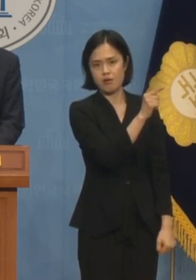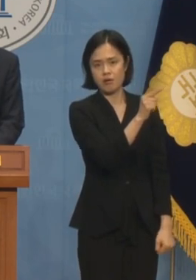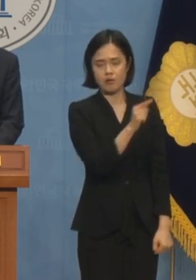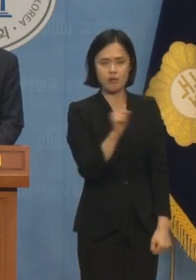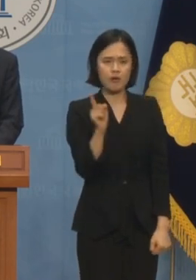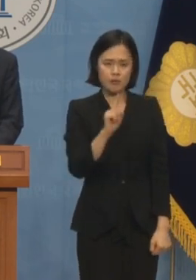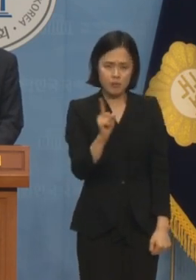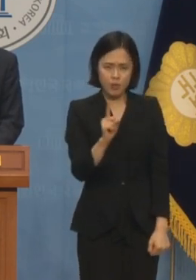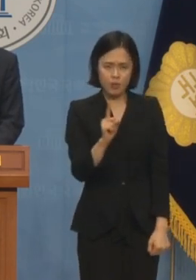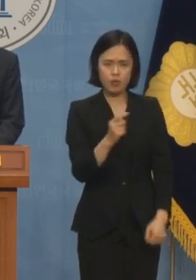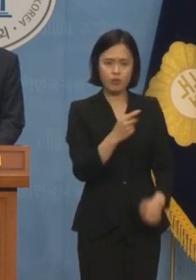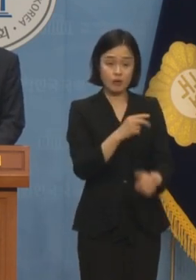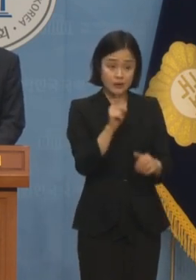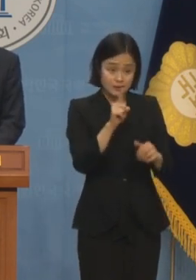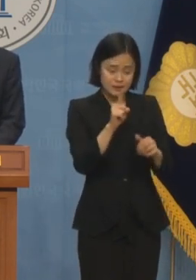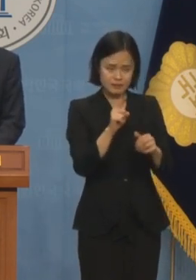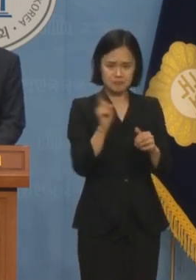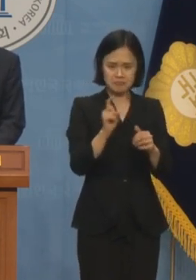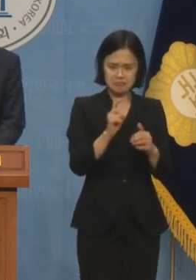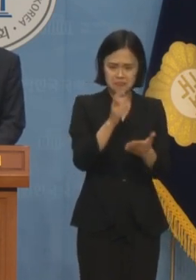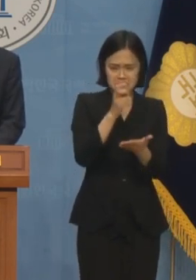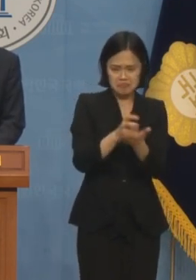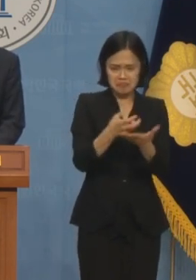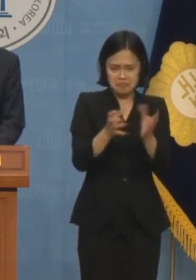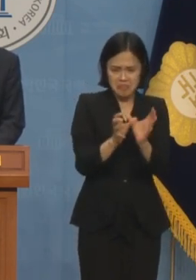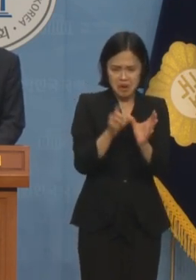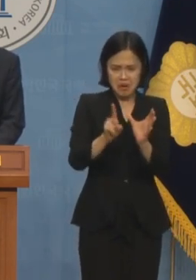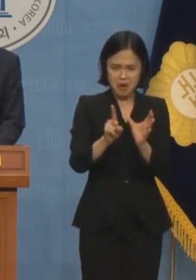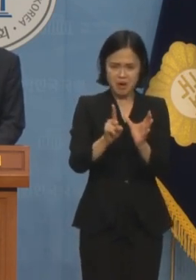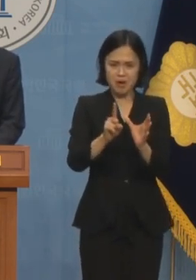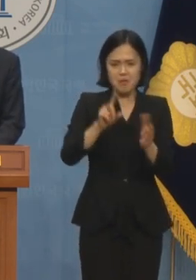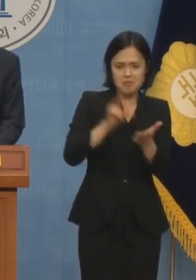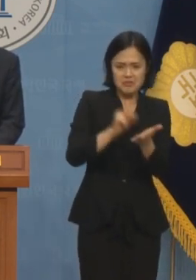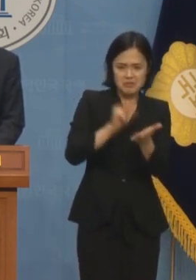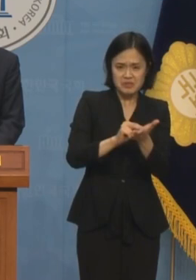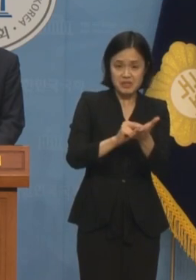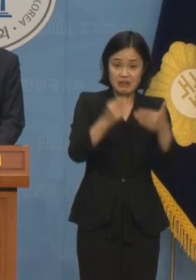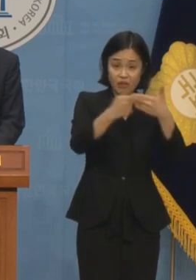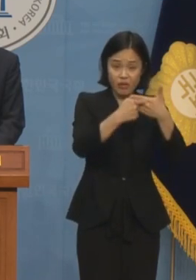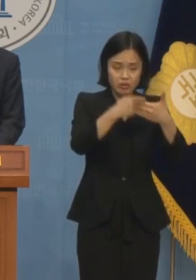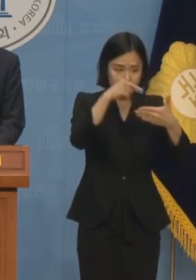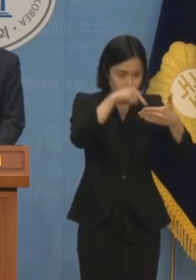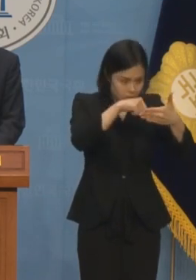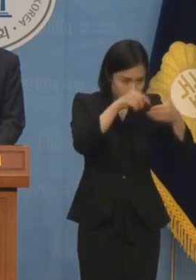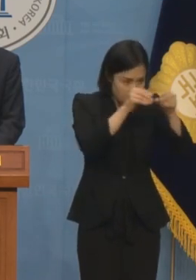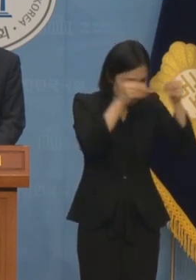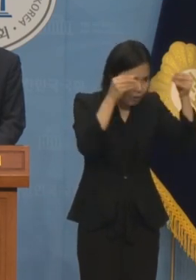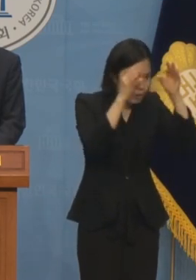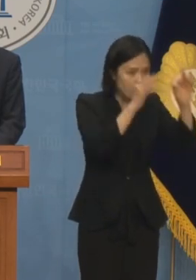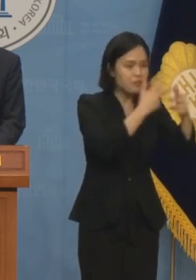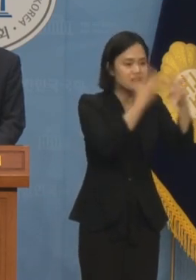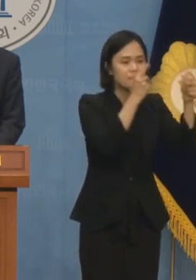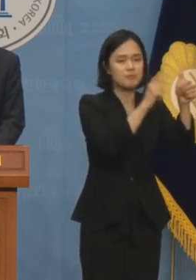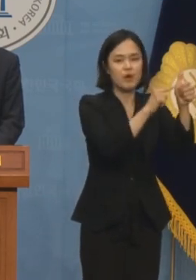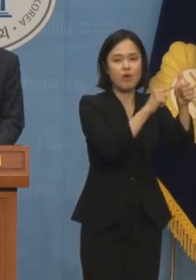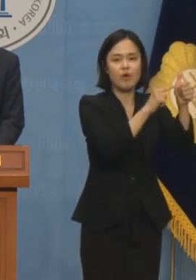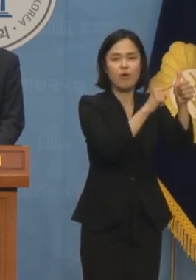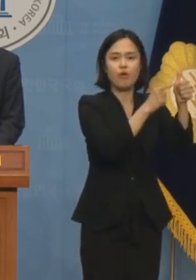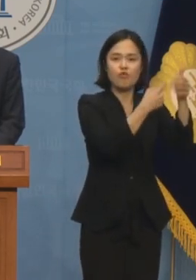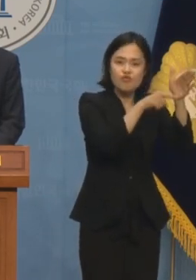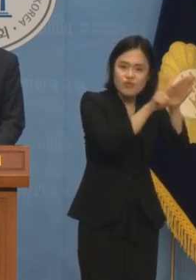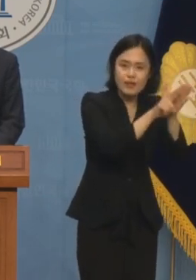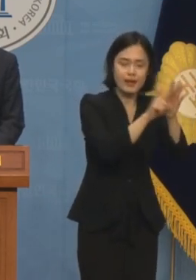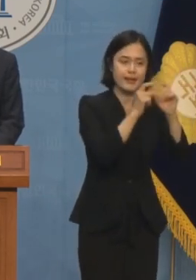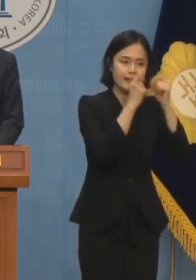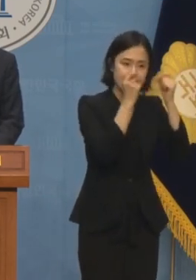대면서 실제로는 이재명에 의한 통제를 실현하기 위해 판사 선출제와 같은